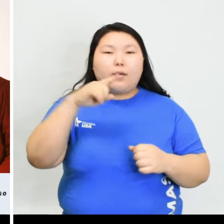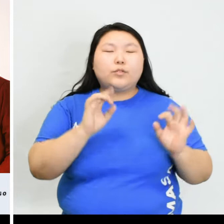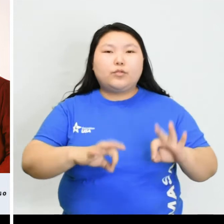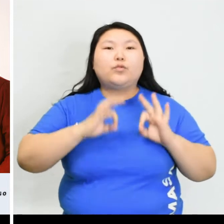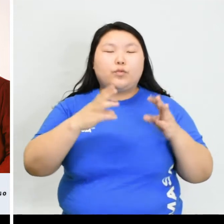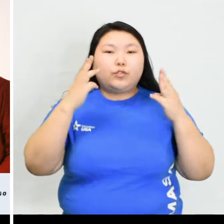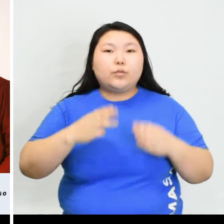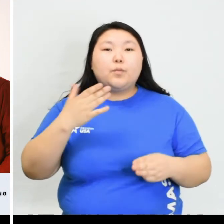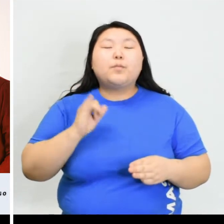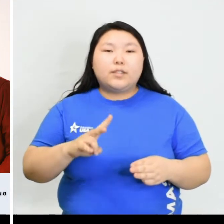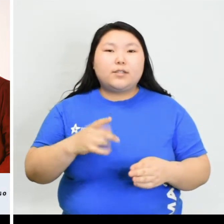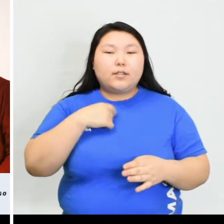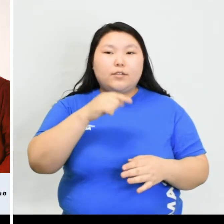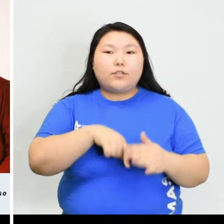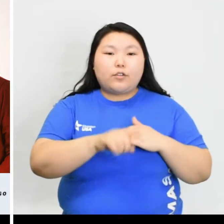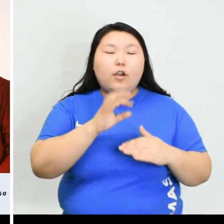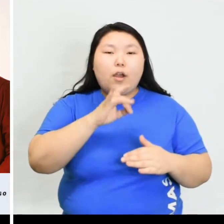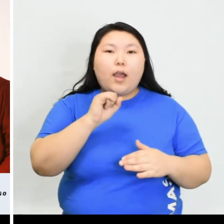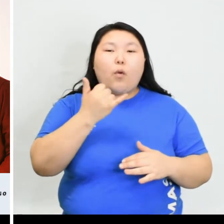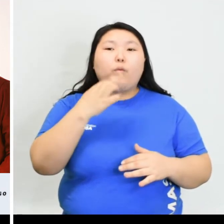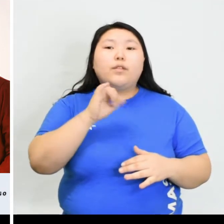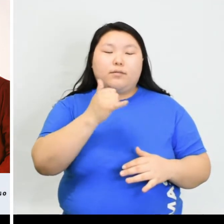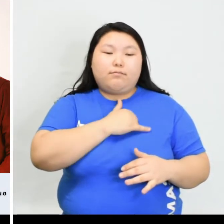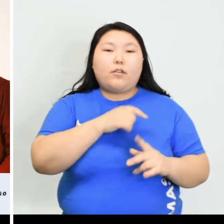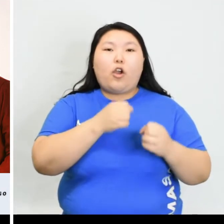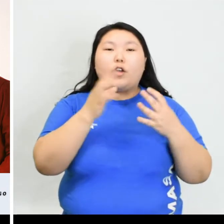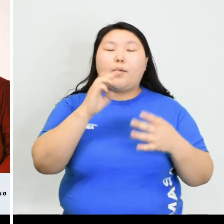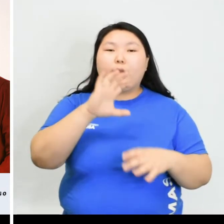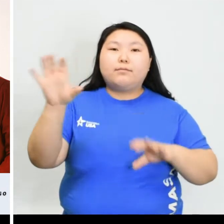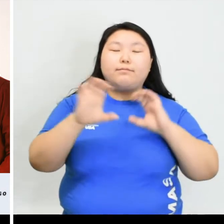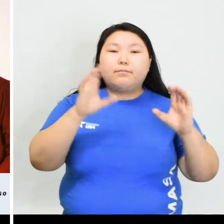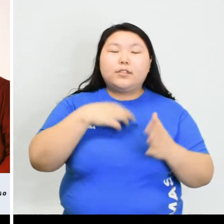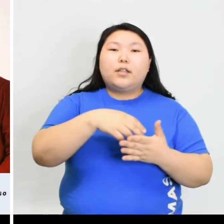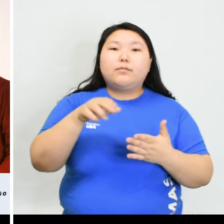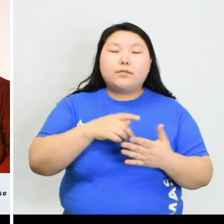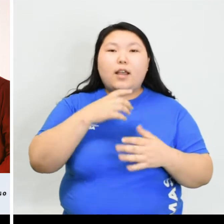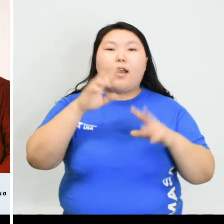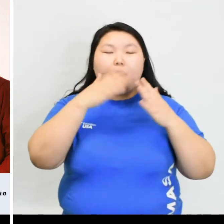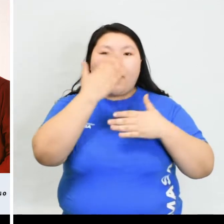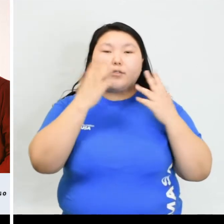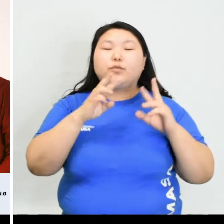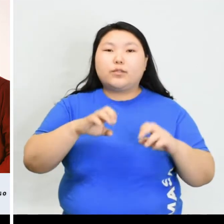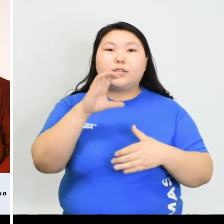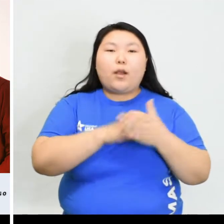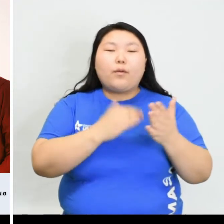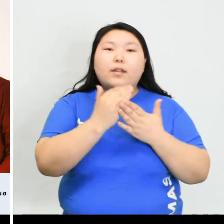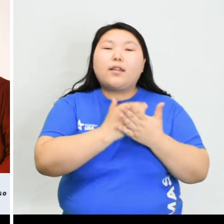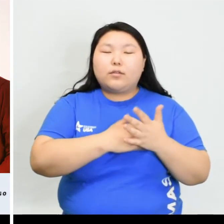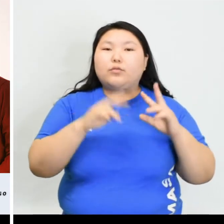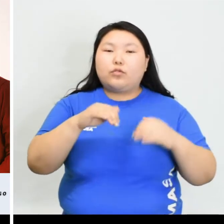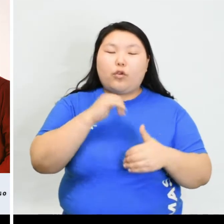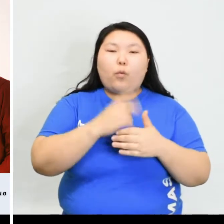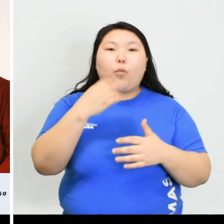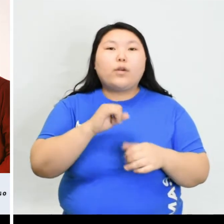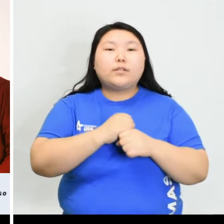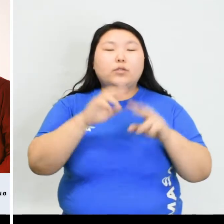баг хамгийн зөв шийдвэр байсан. Яг л тэнд дотор аудит гэж олон компаниудаар явж тайлан судлаа тий. Санхүүгийн тайлан